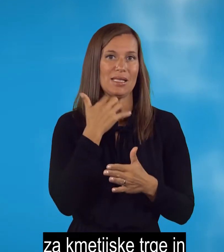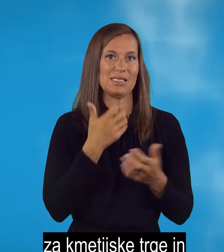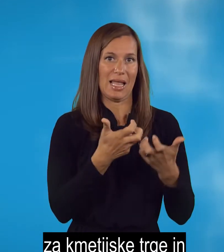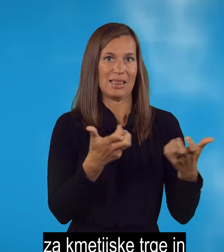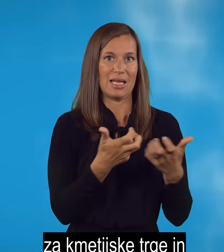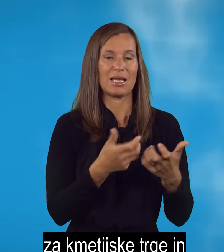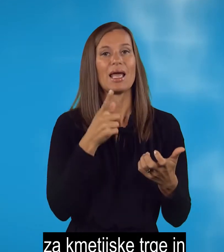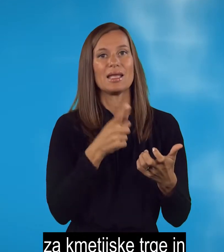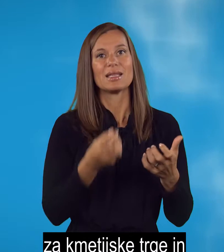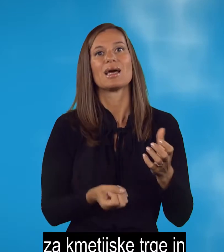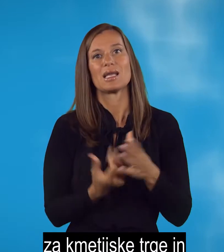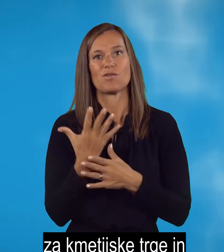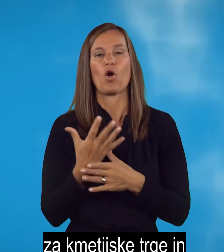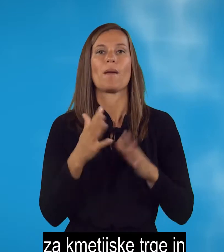kmetijske trge in razvoj podeželja.